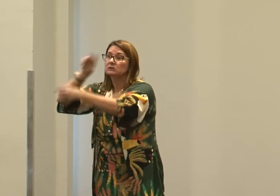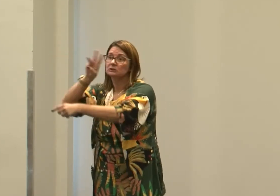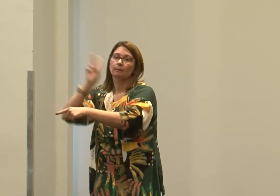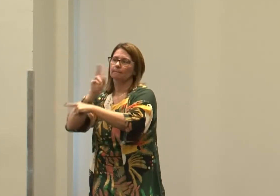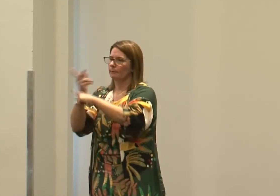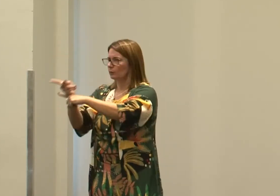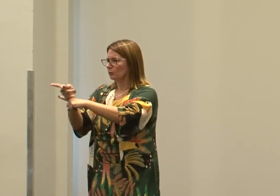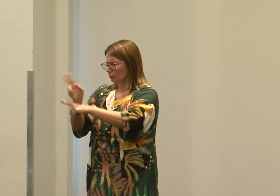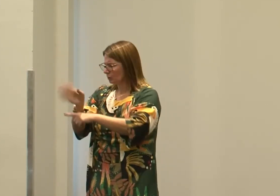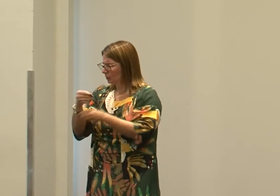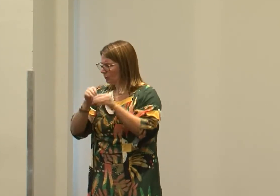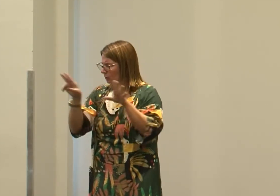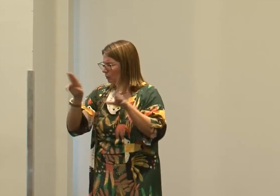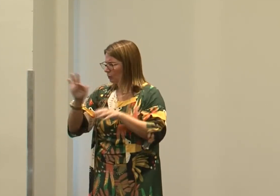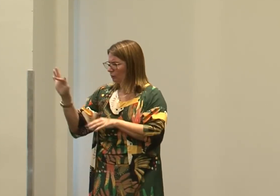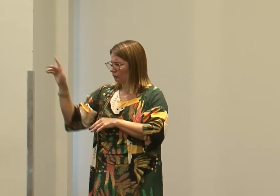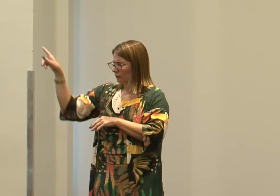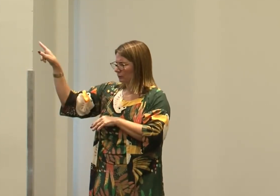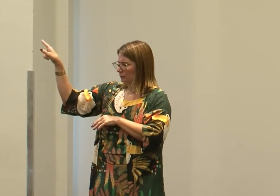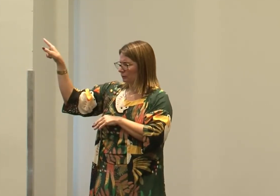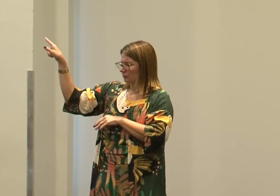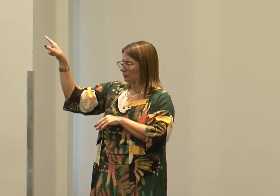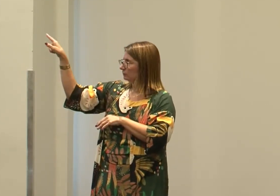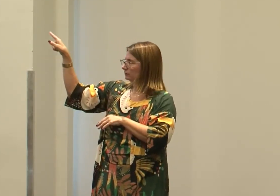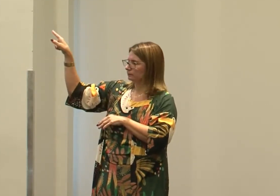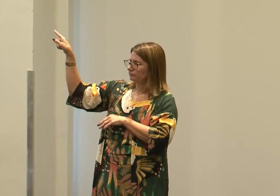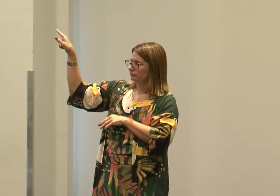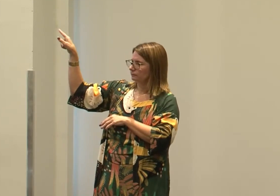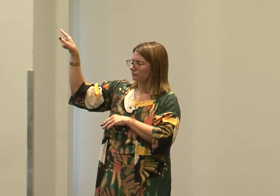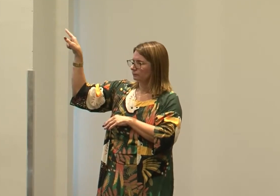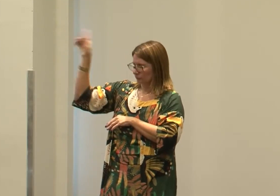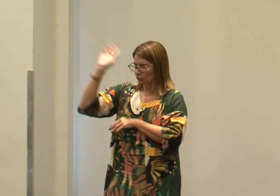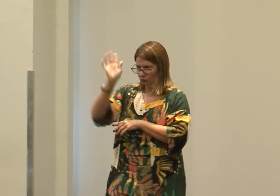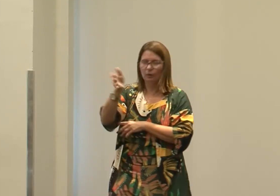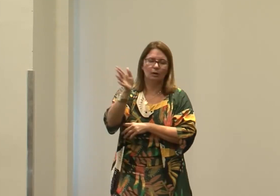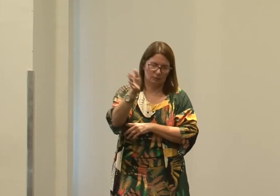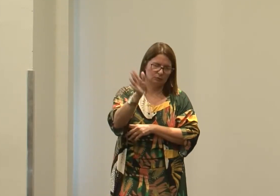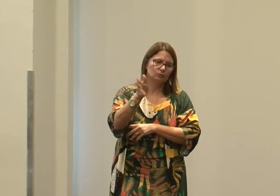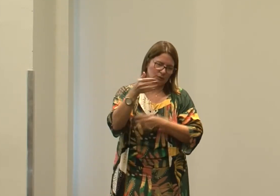eles disponibilizaram, né? Já colocaram, você sabe?